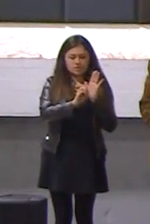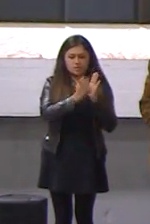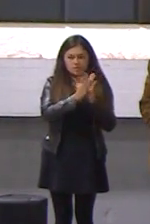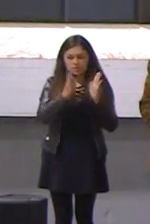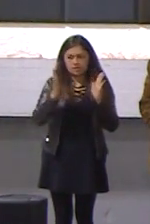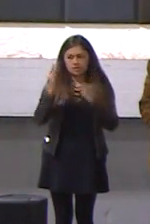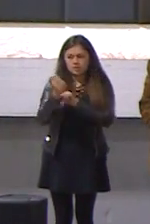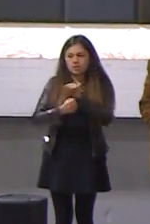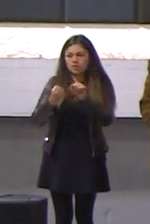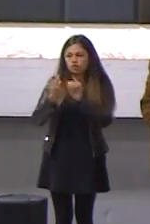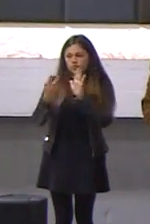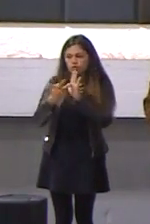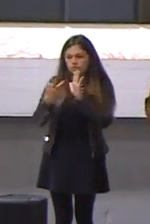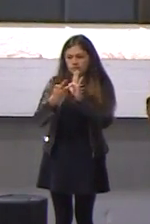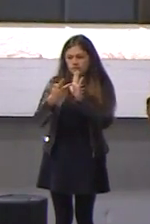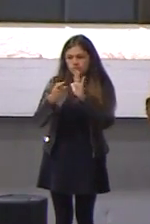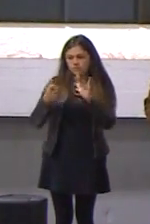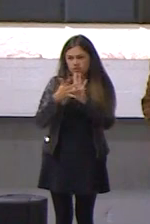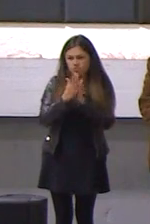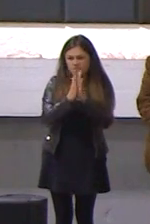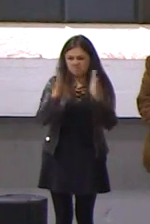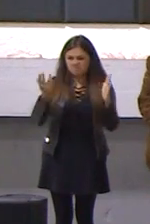y el año 2000